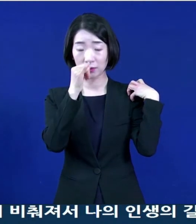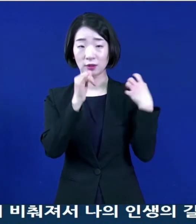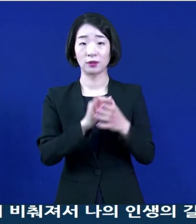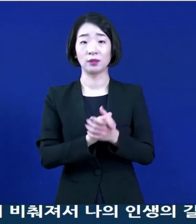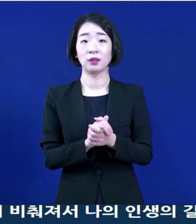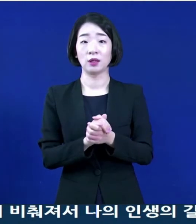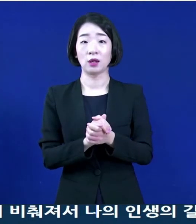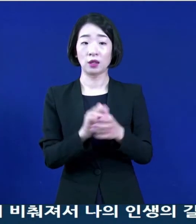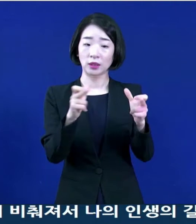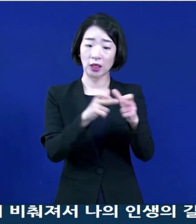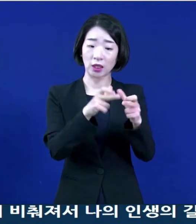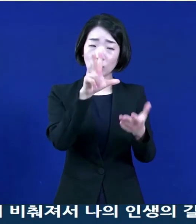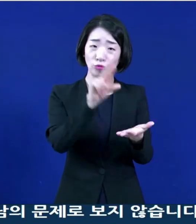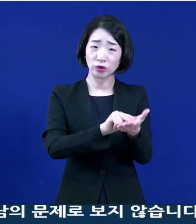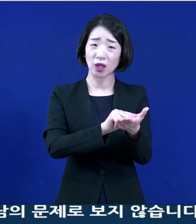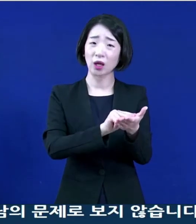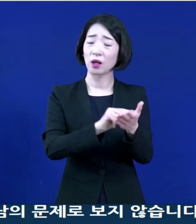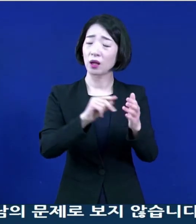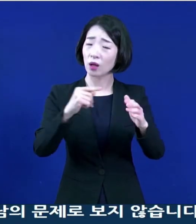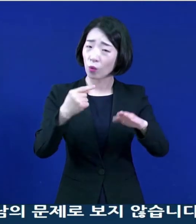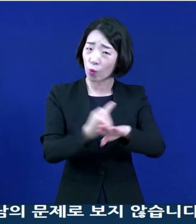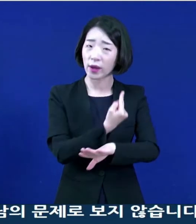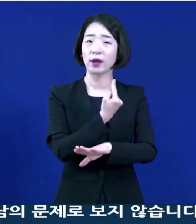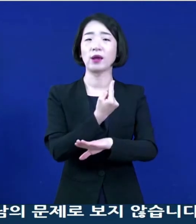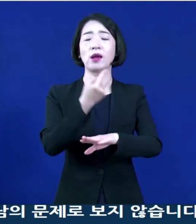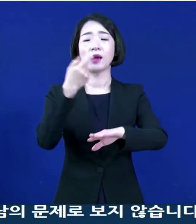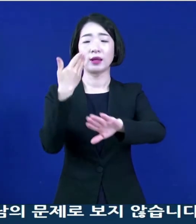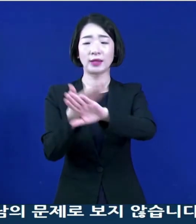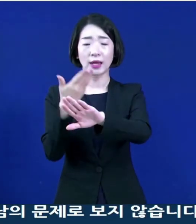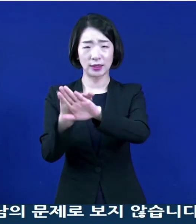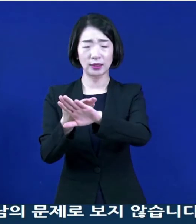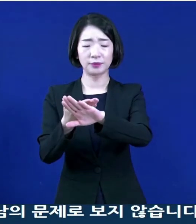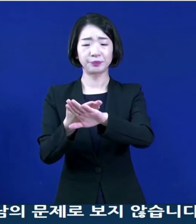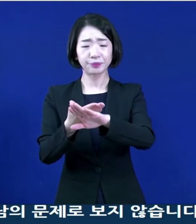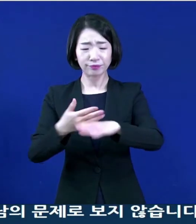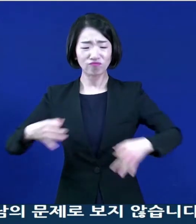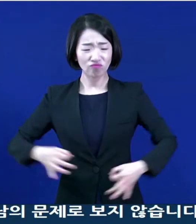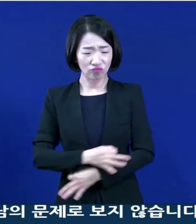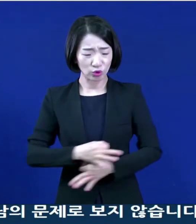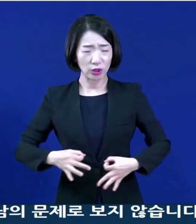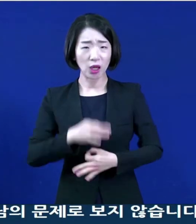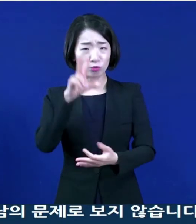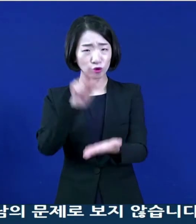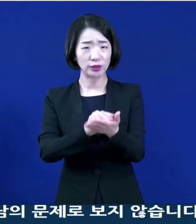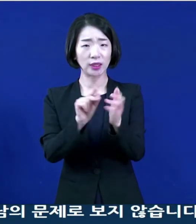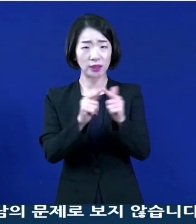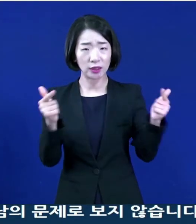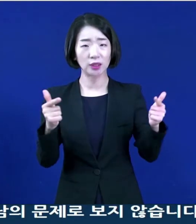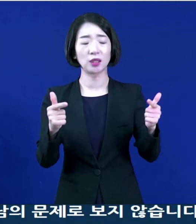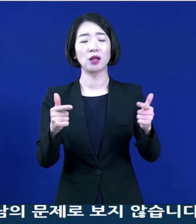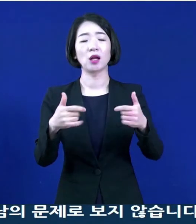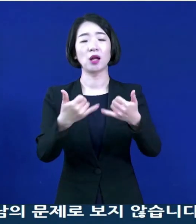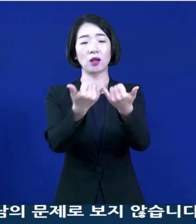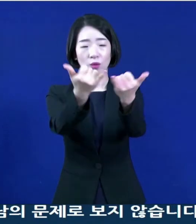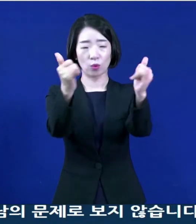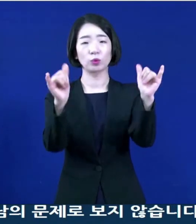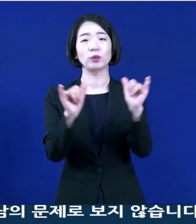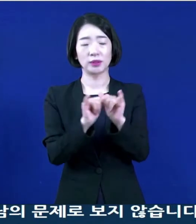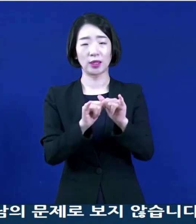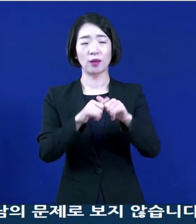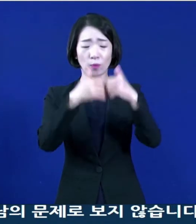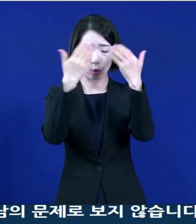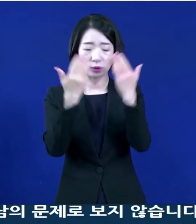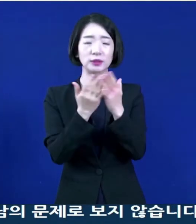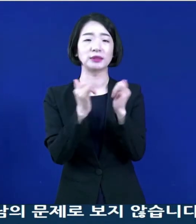보면은요, 장애 문제뿐만 아니라 이 사회의 모든 부조리한 문제들이 공동의 책임이 있다,